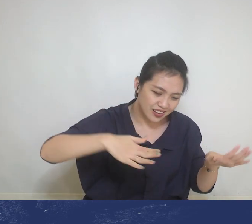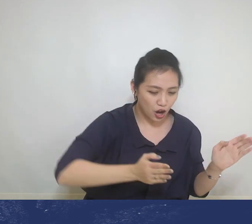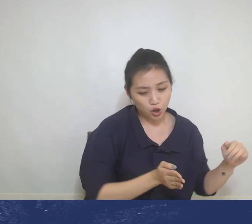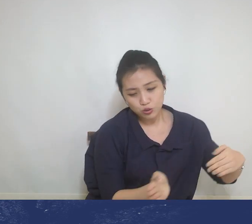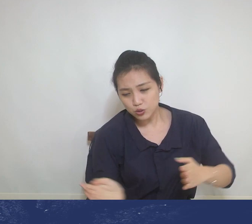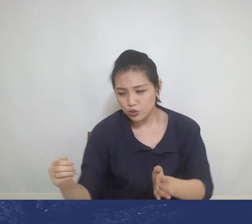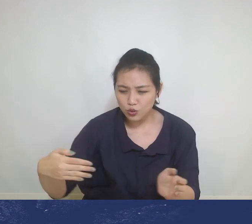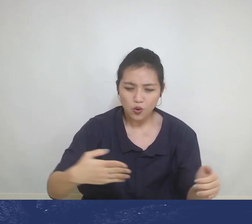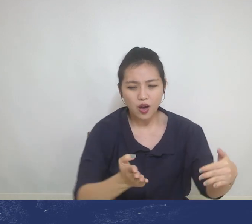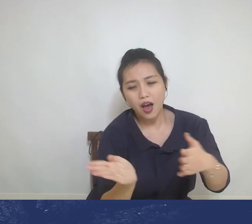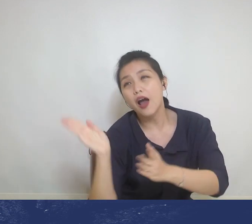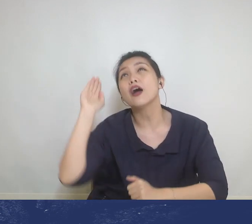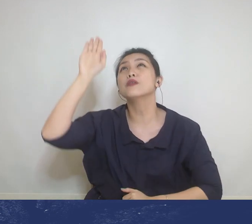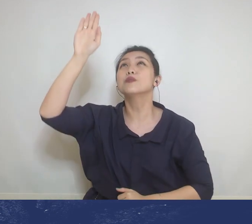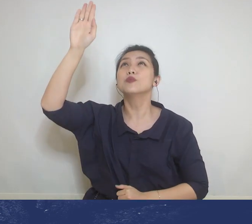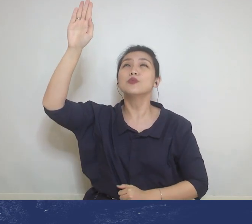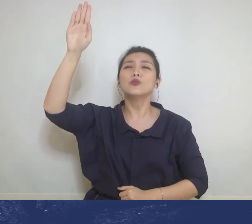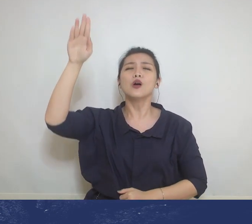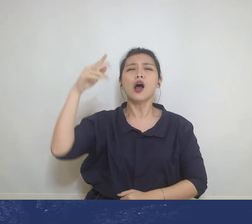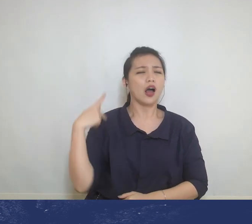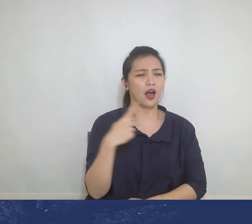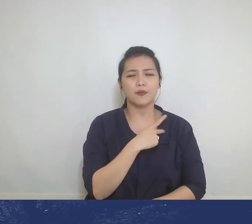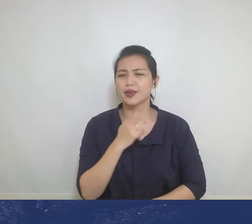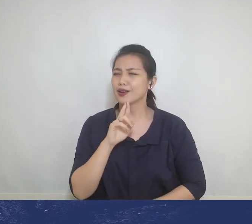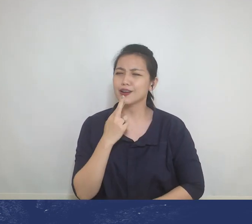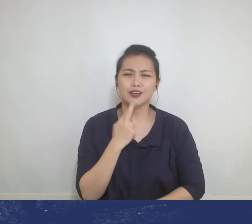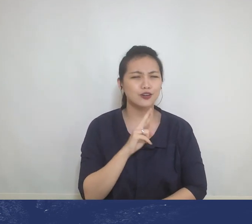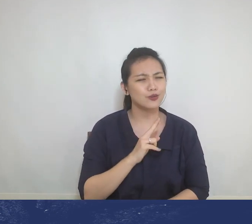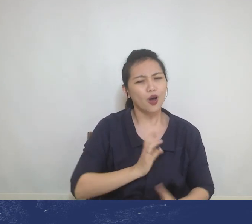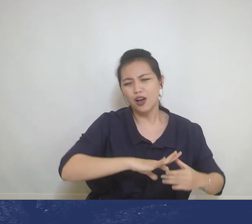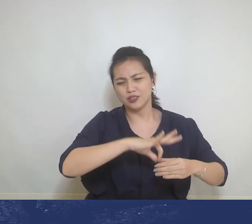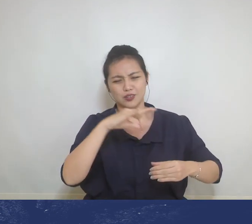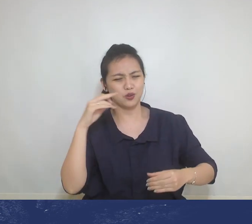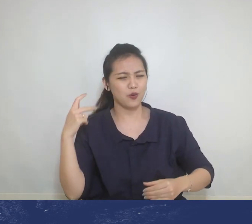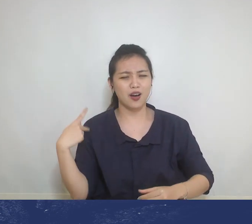Tuhan. Demikianlah jiwa kami.